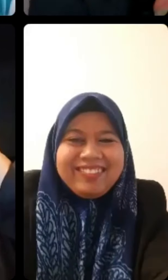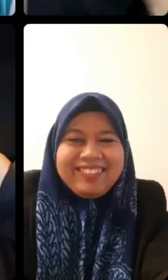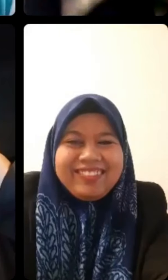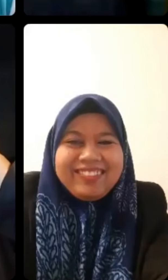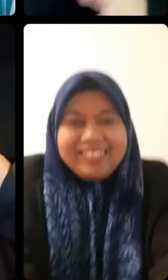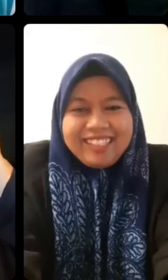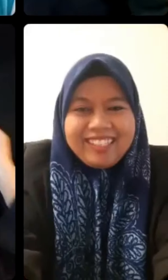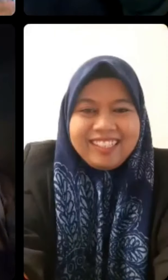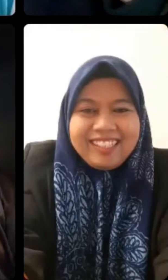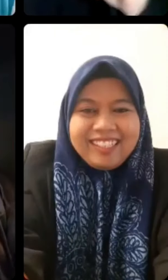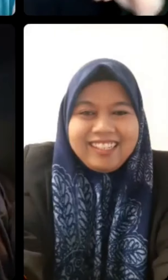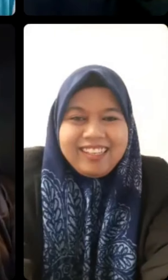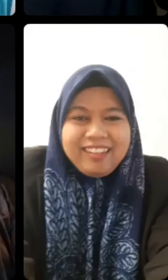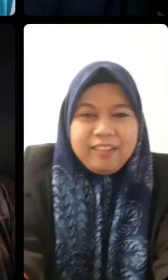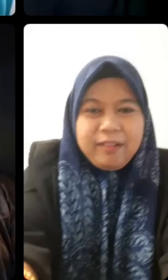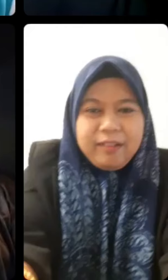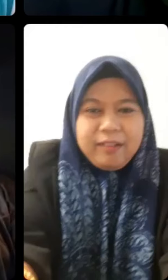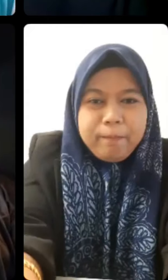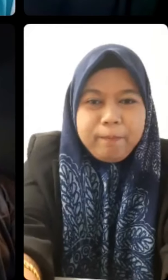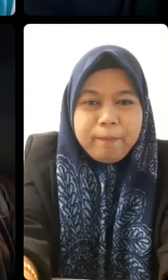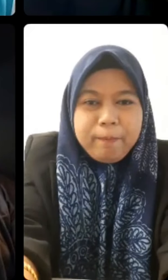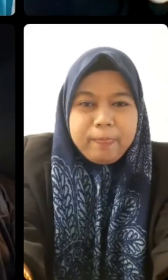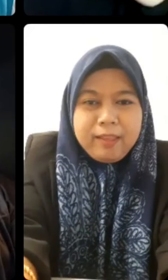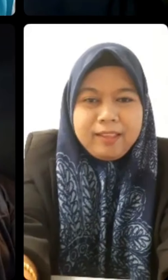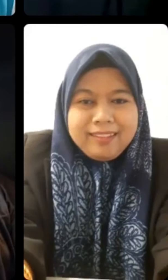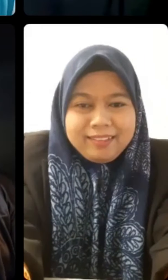Lah, saya sendiri pun panas baca tu.